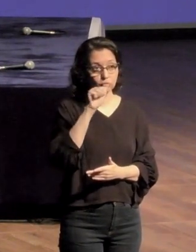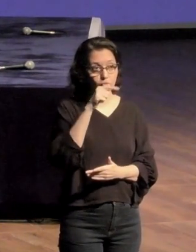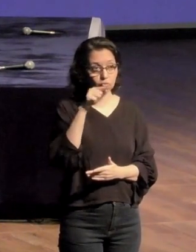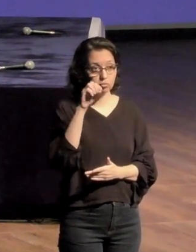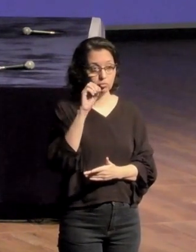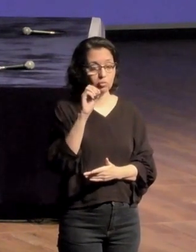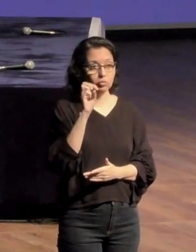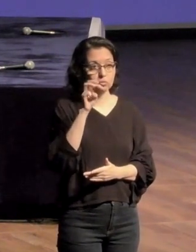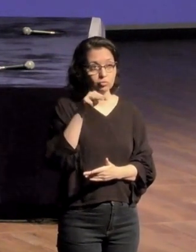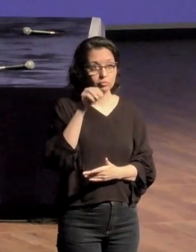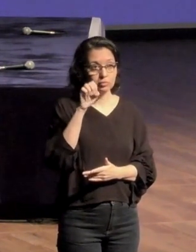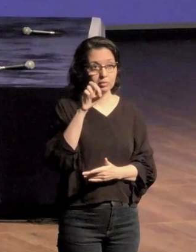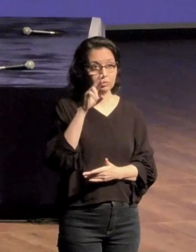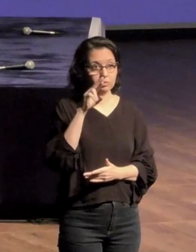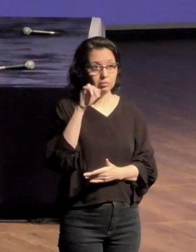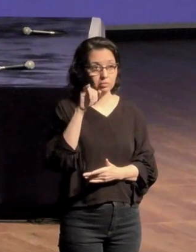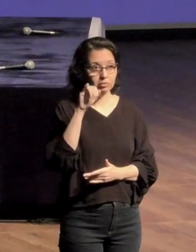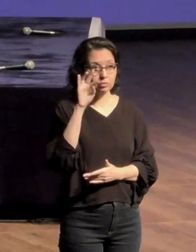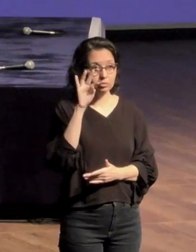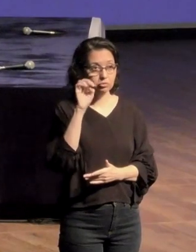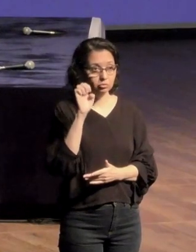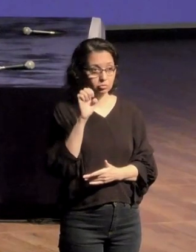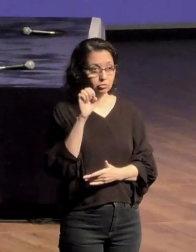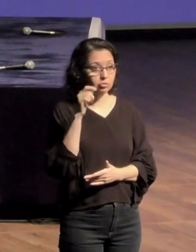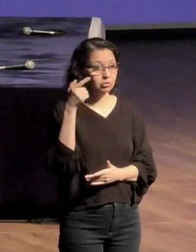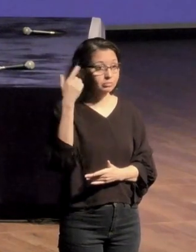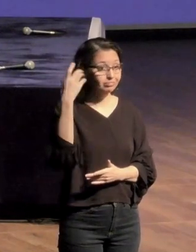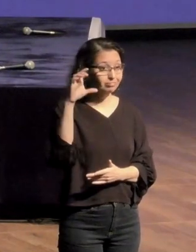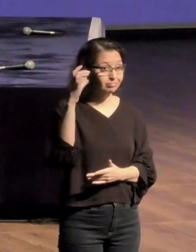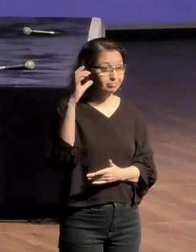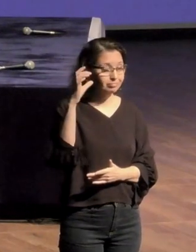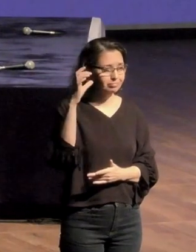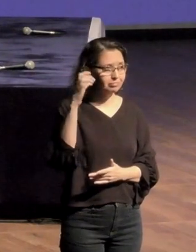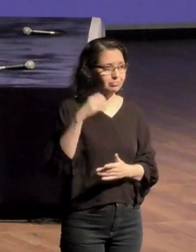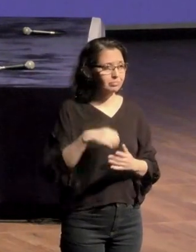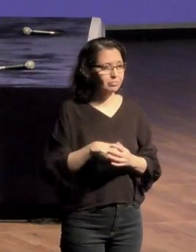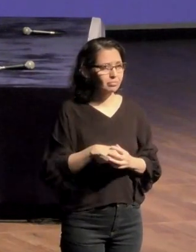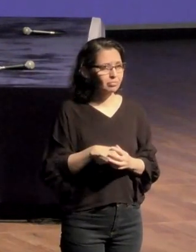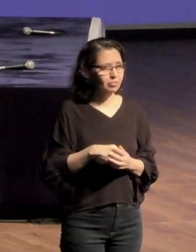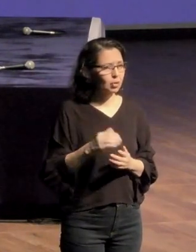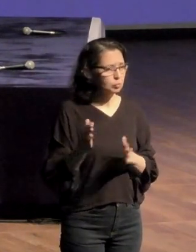mate com angu horário de cozinheiro escolar de Niterói que maravilha